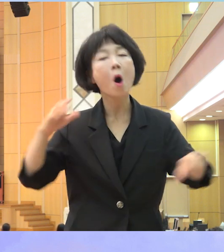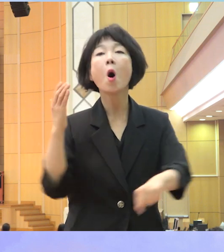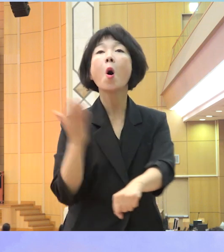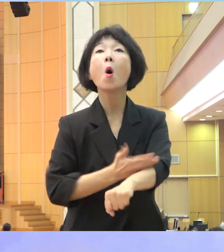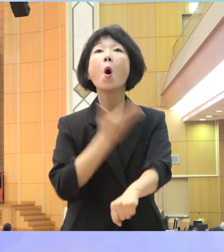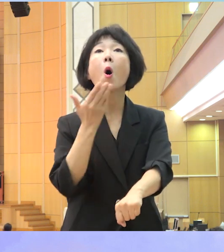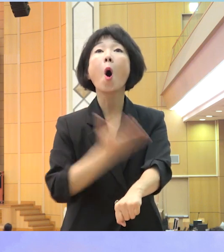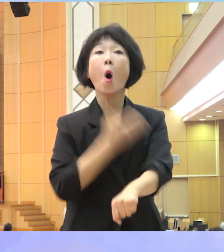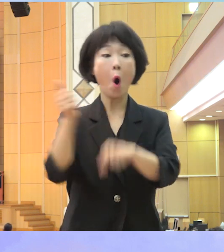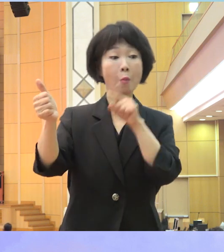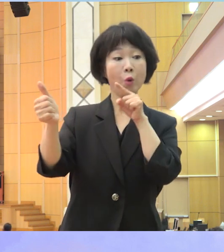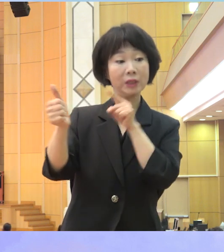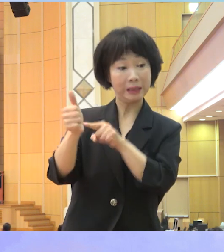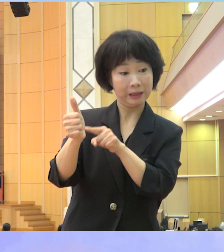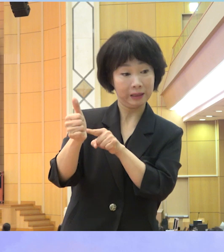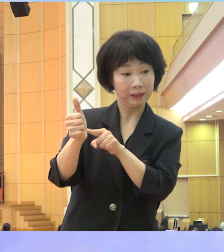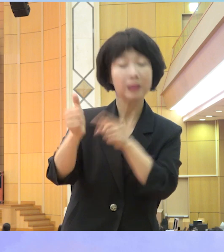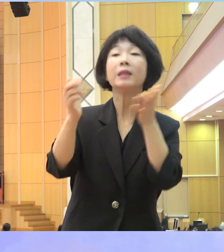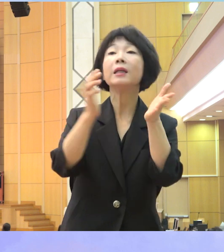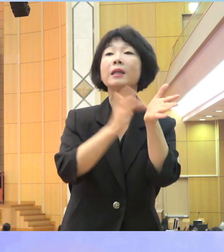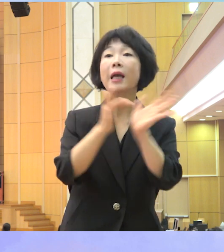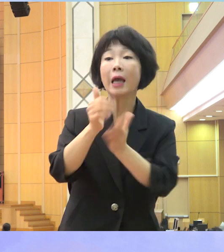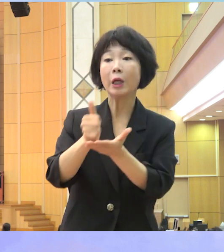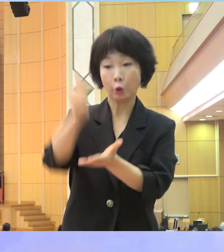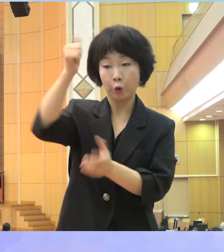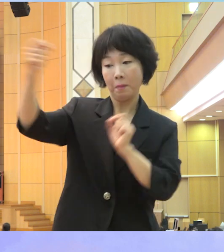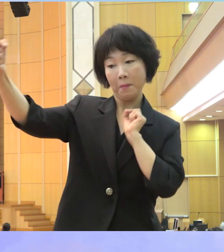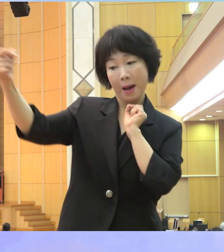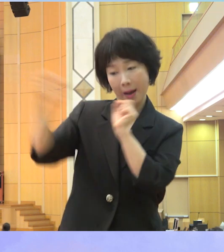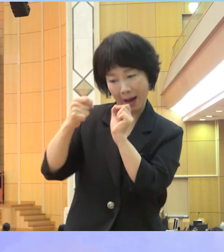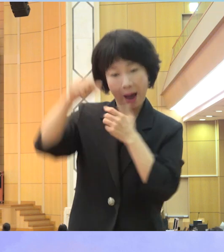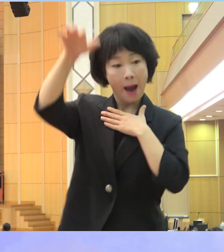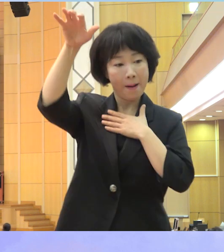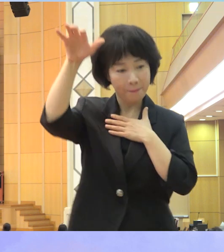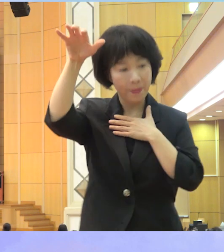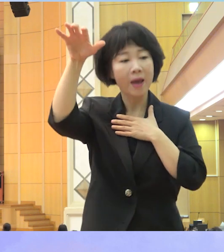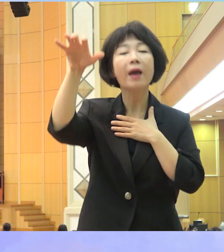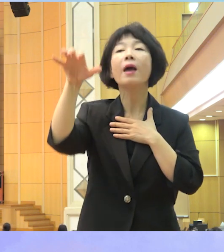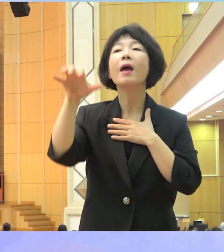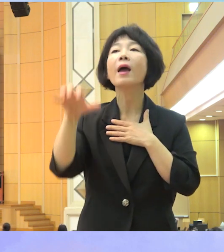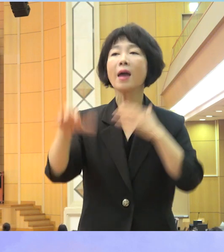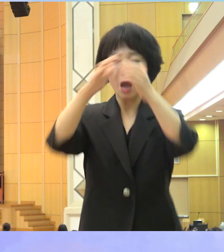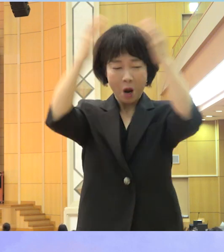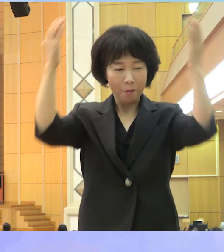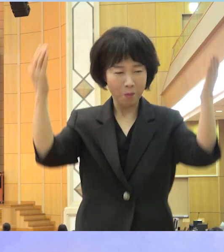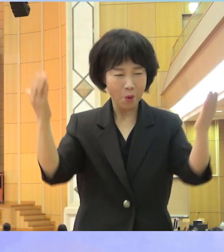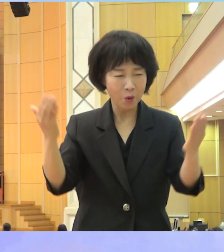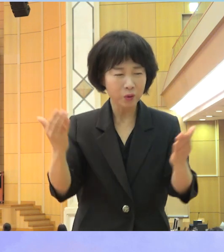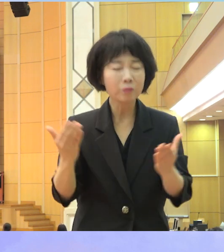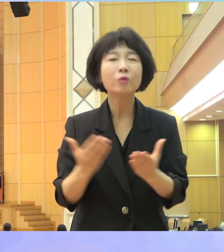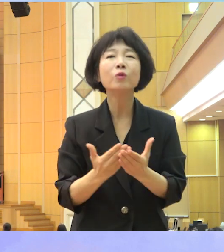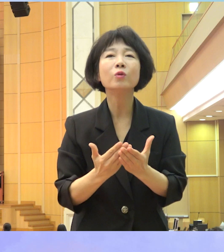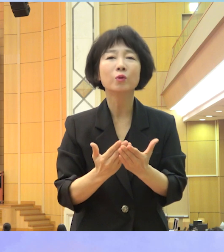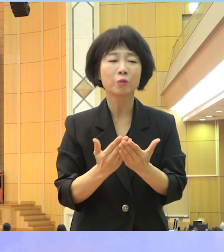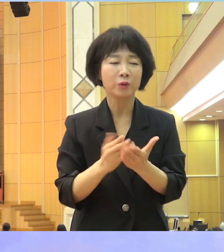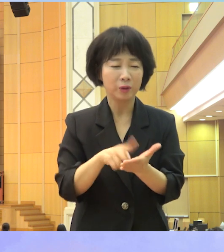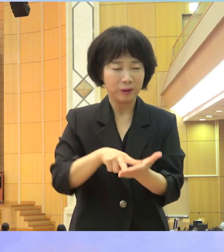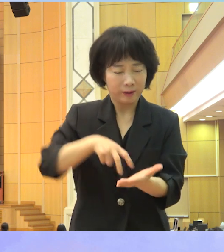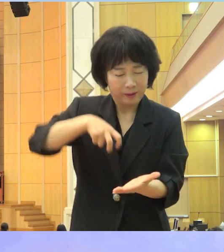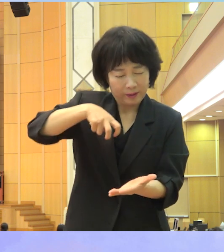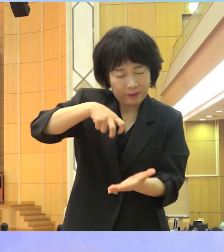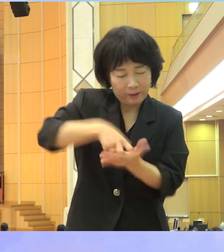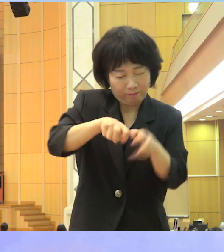평범한 목수이신 그분 앞에 모든